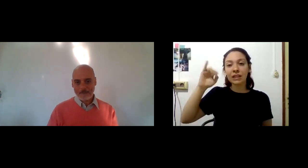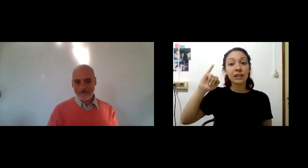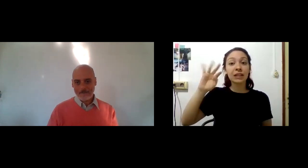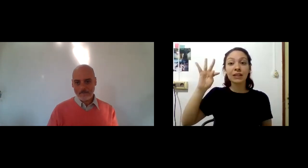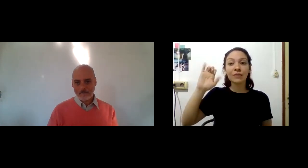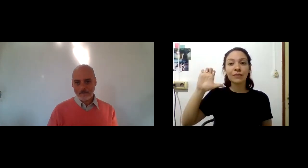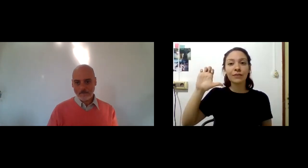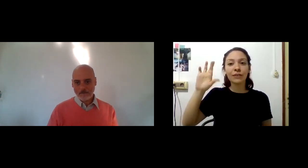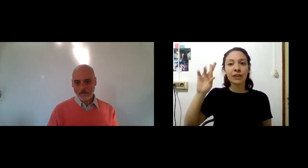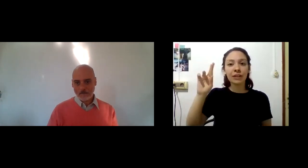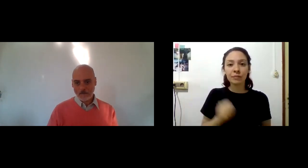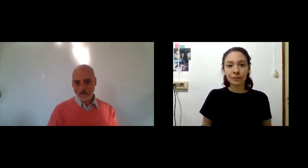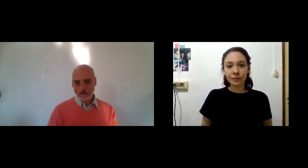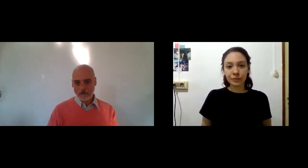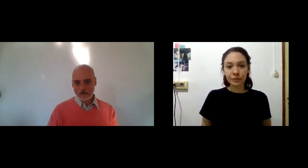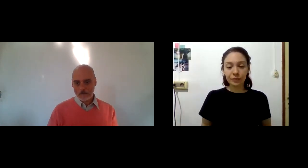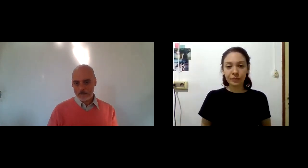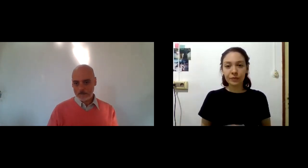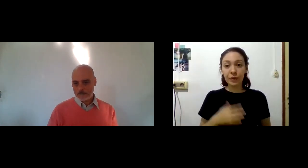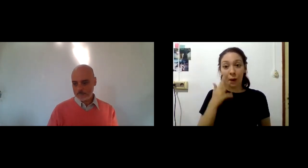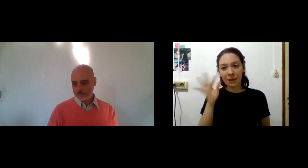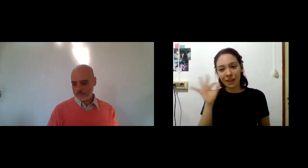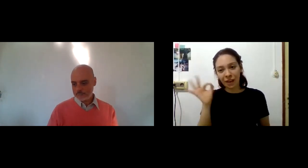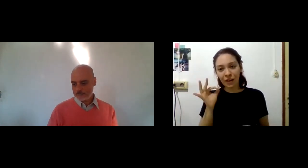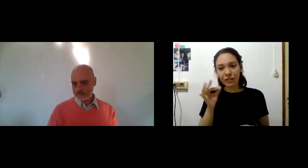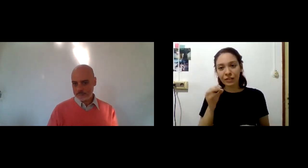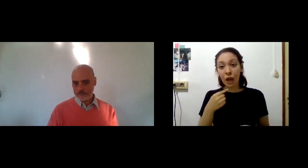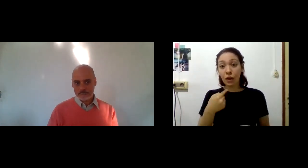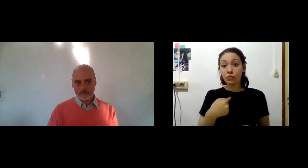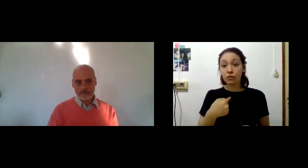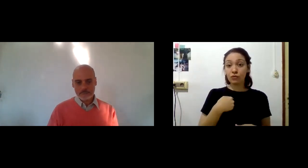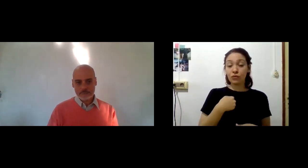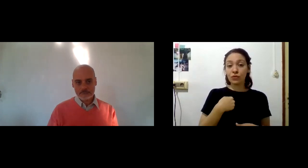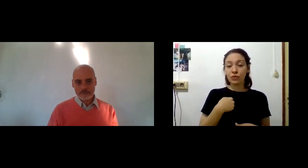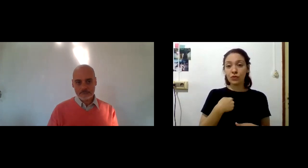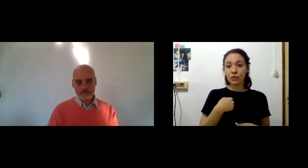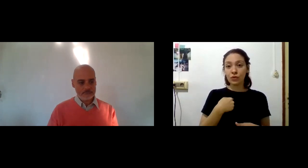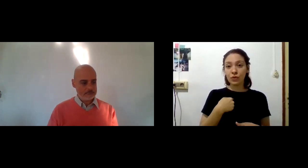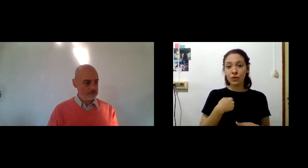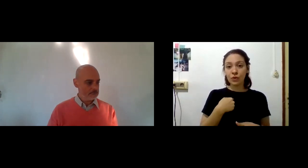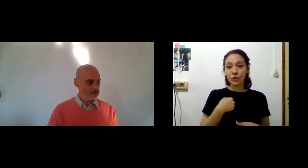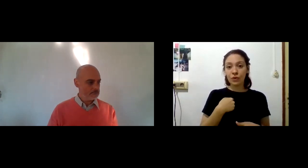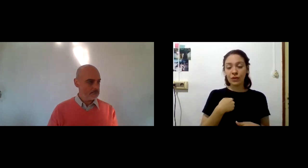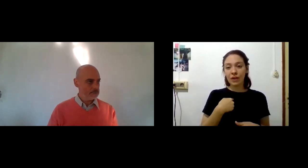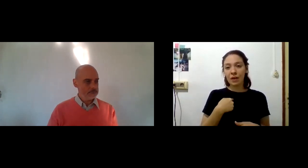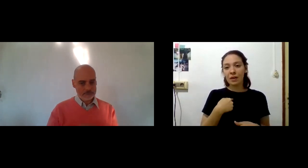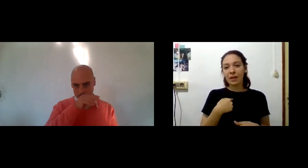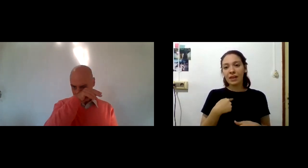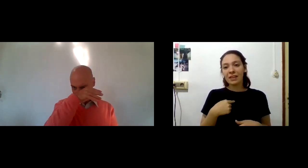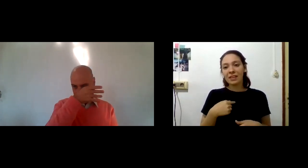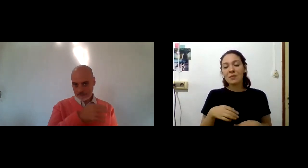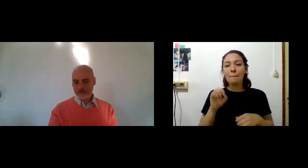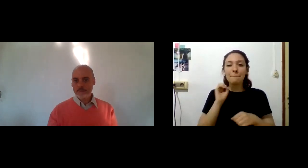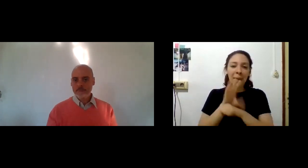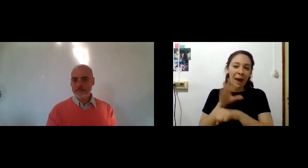perdón. No, yo personalmente, a mí me dieron aceptado, como digo, la saturé a los de inscripción preguntando si había